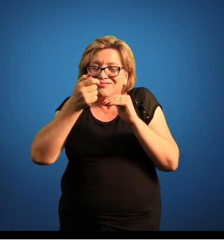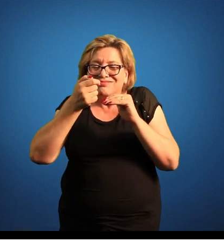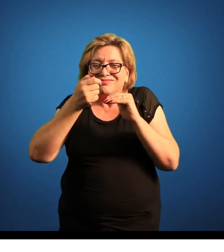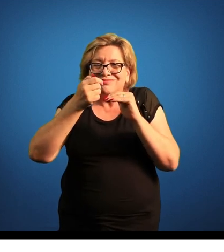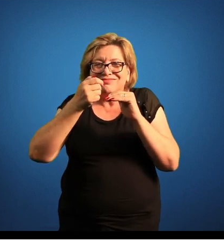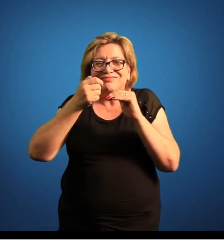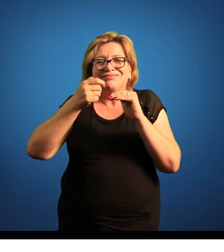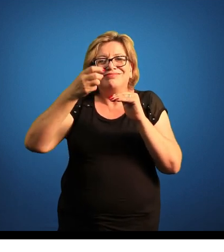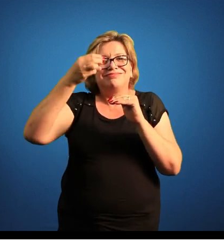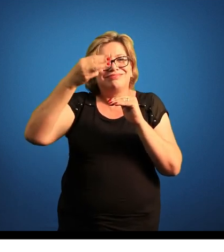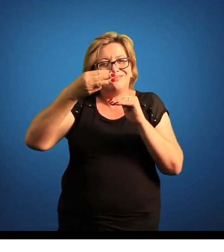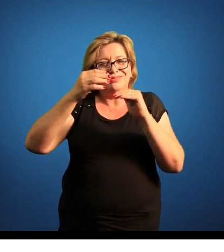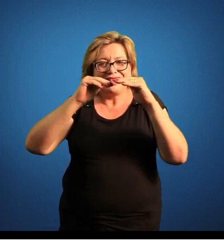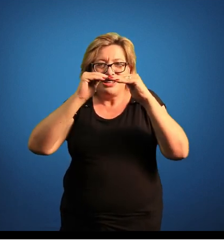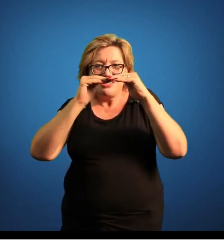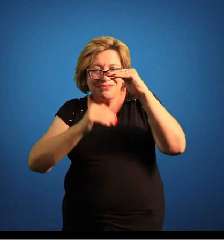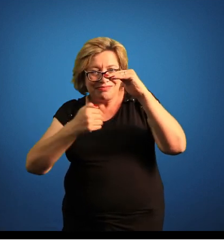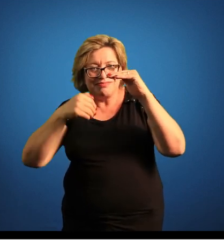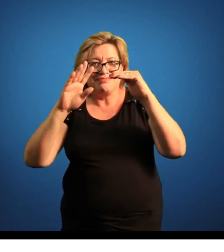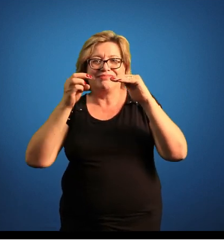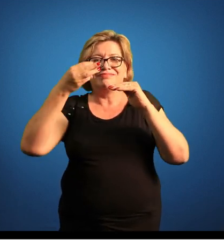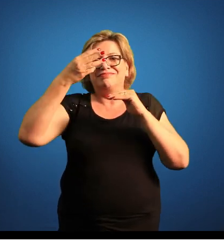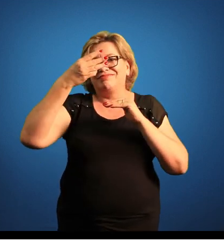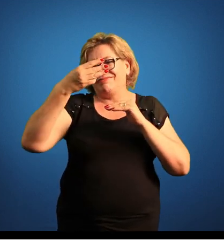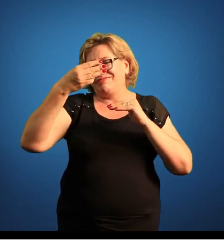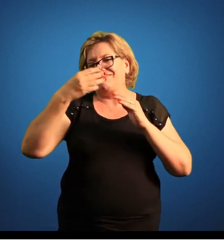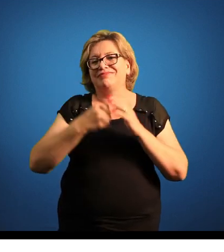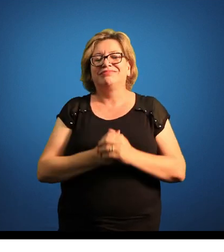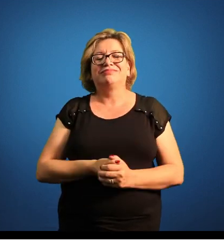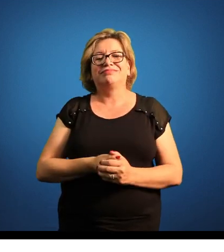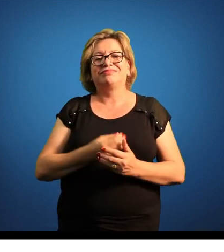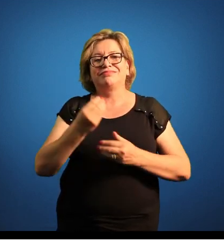igual a 3, consequentemente a outra metade maior ou igual a